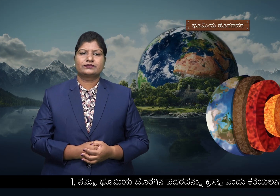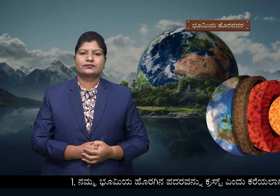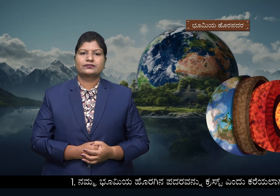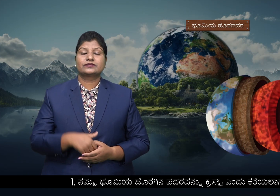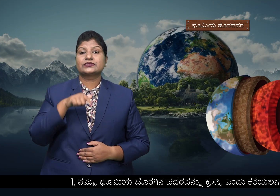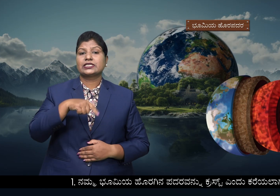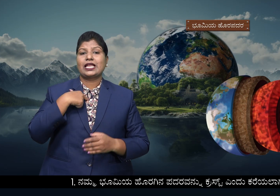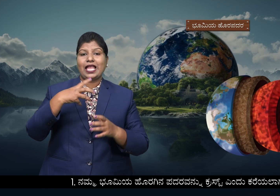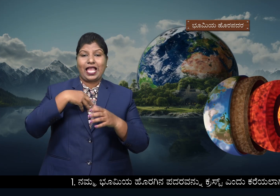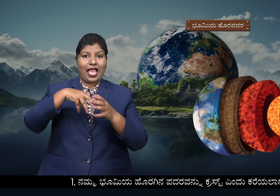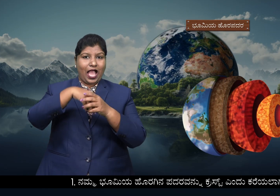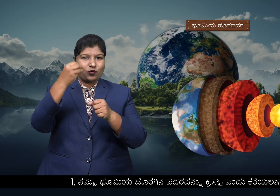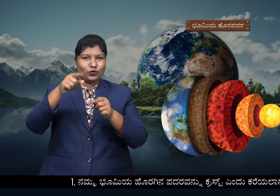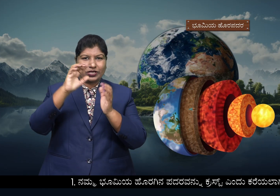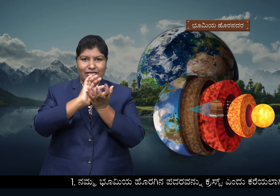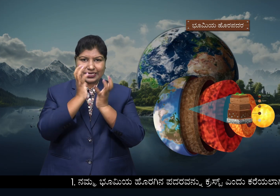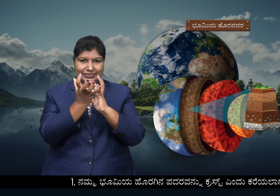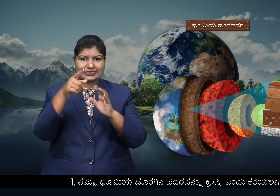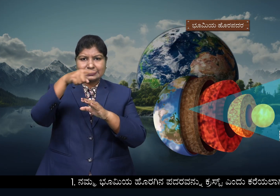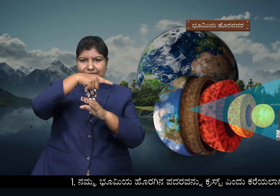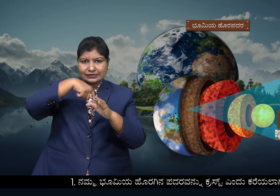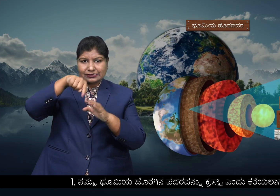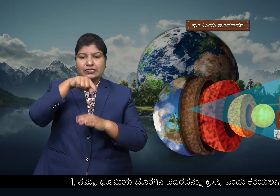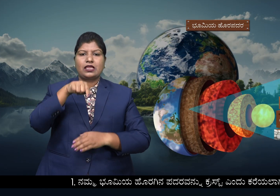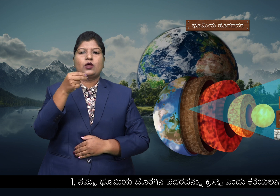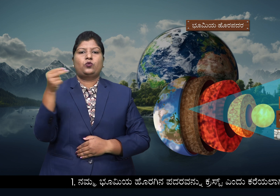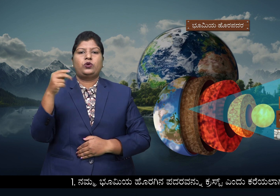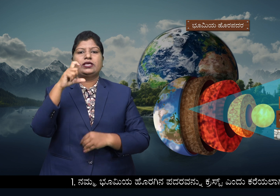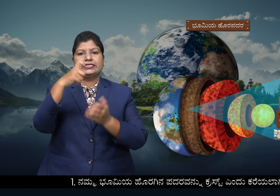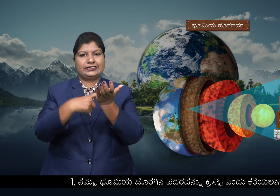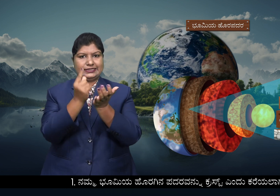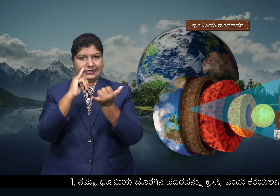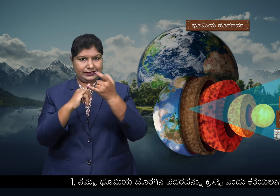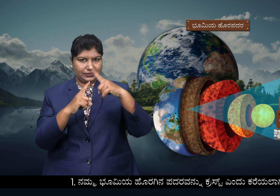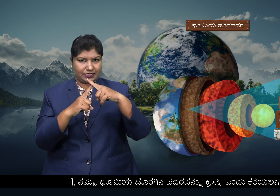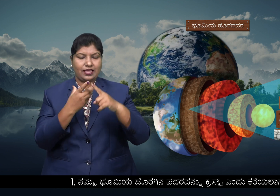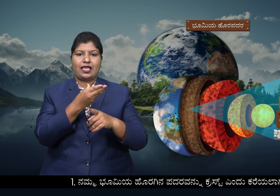ಒಂದು, ನಮ್ಮ ಭೂಮಿಗೆ ಹೊರಗಿನ ಪದರವನ್ನ ಕ್ರಸ್ಟ್ ಎಂದು ಕರೆಯಲಾಗುತ್ತೆ